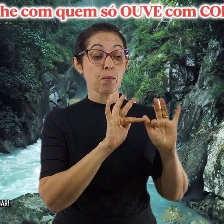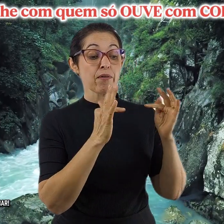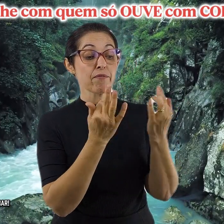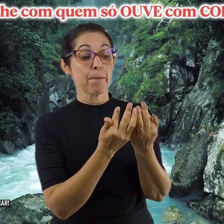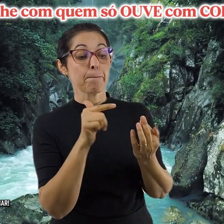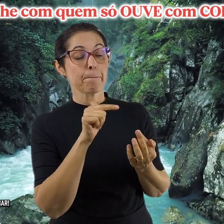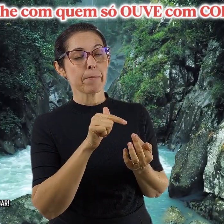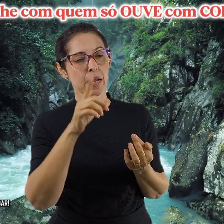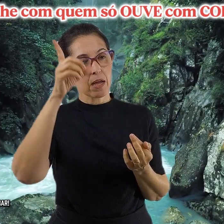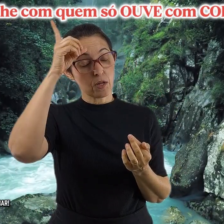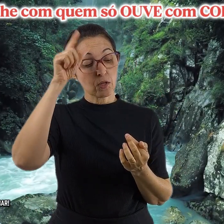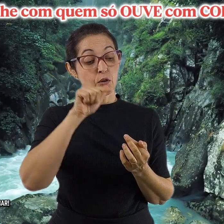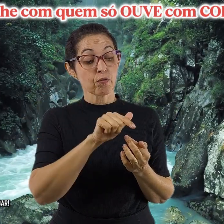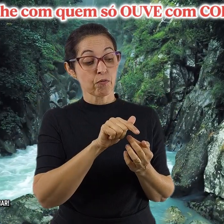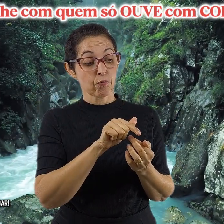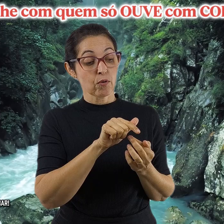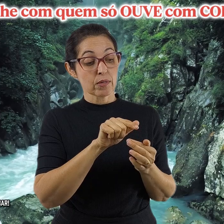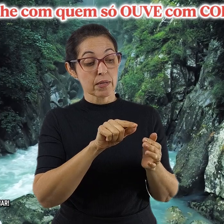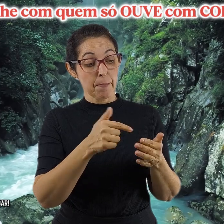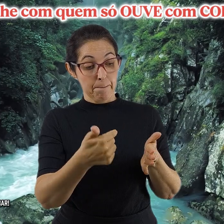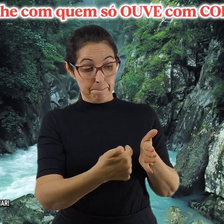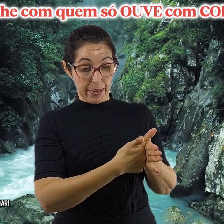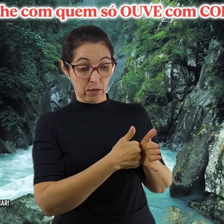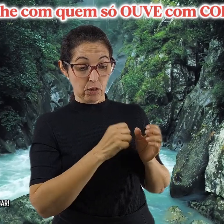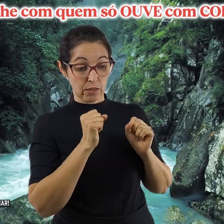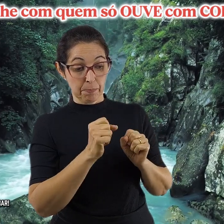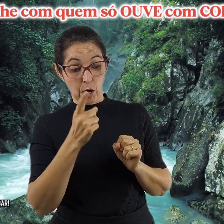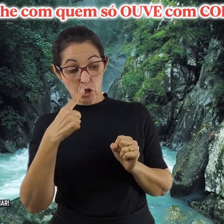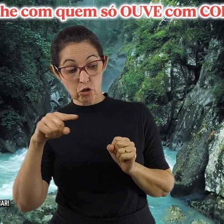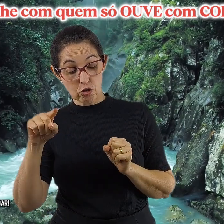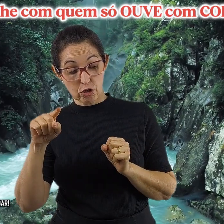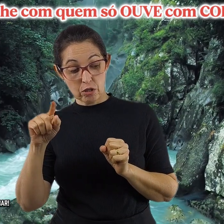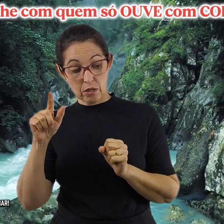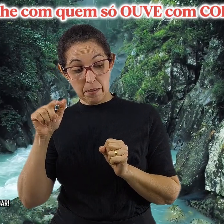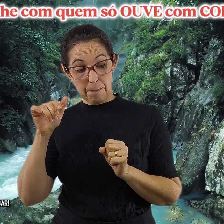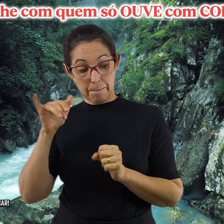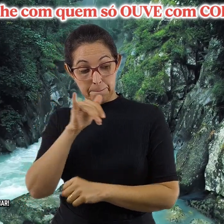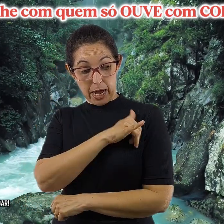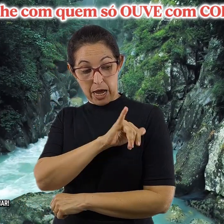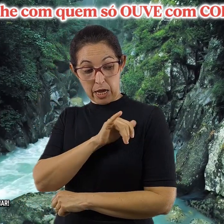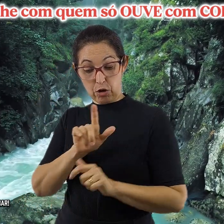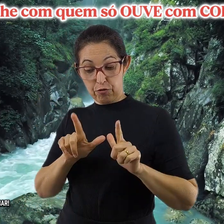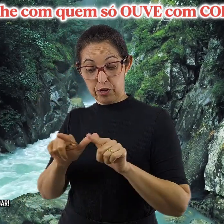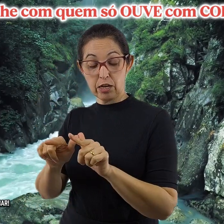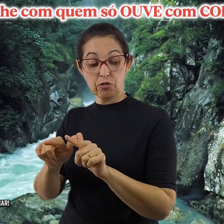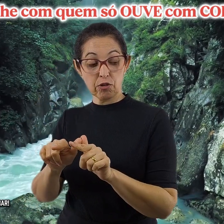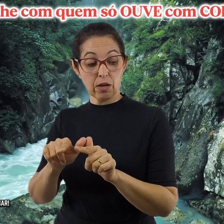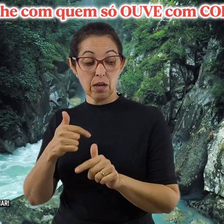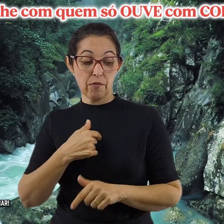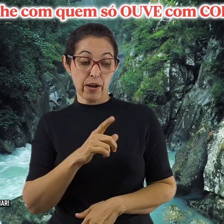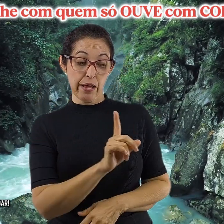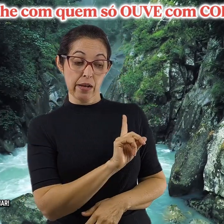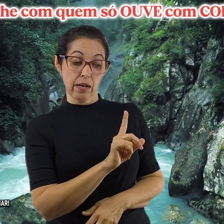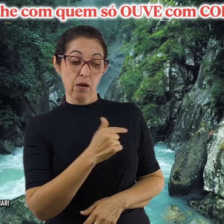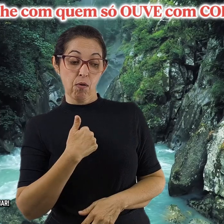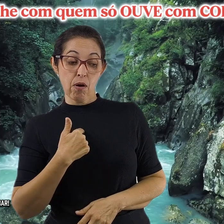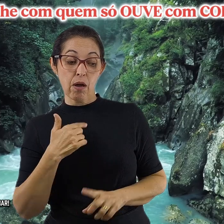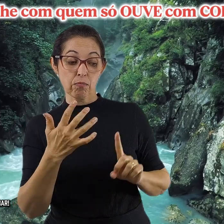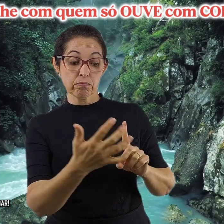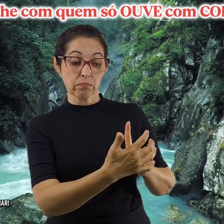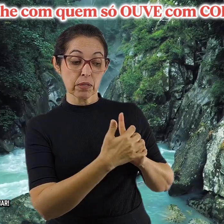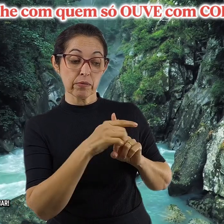me consultaram para viajar ao Rio de Janeiro e eu não permiti. O Senhor disse: sim, eu vos dei um